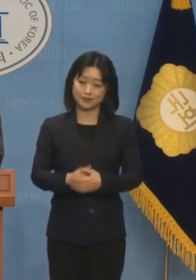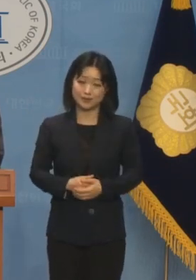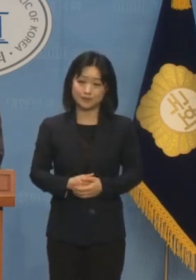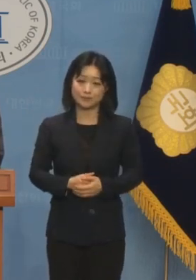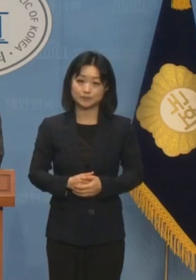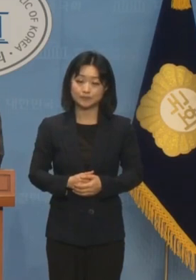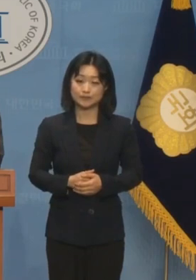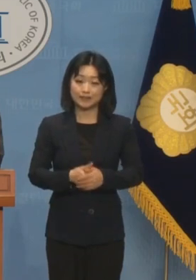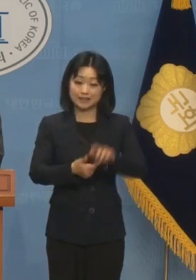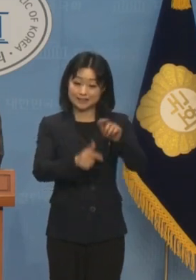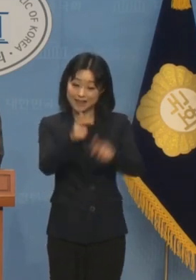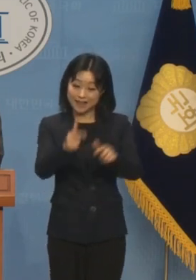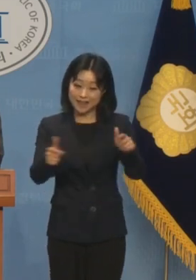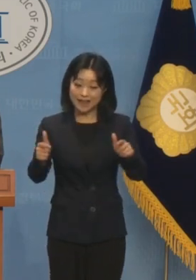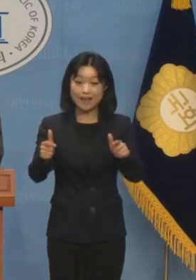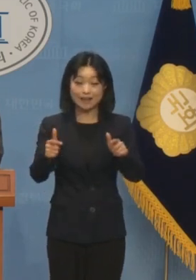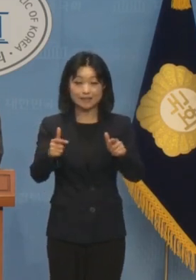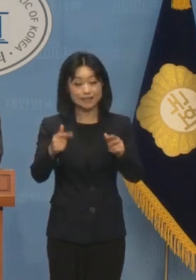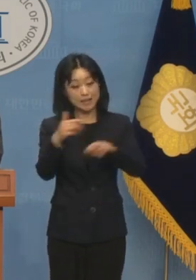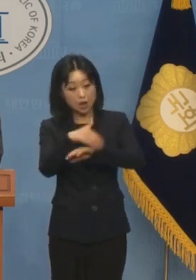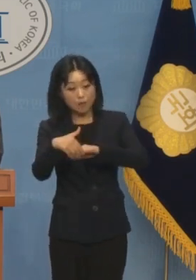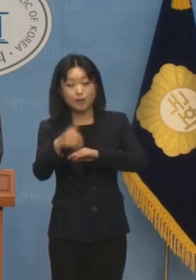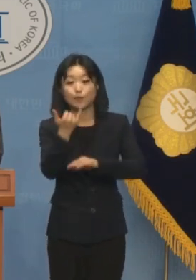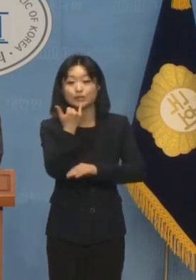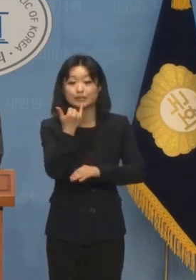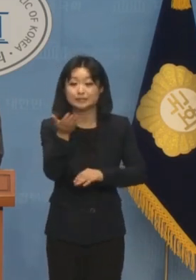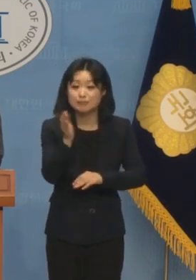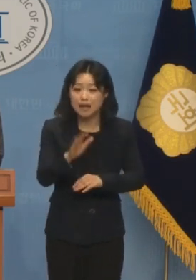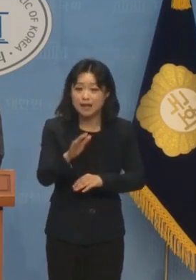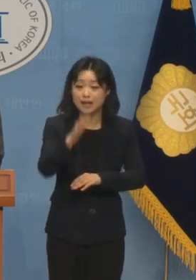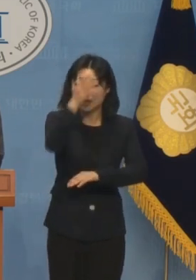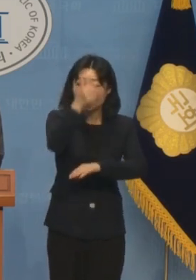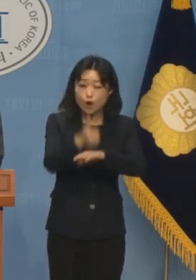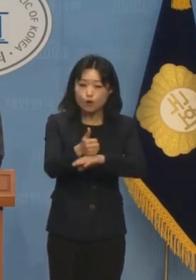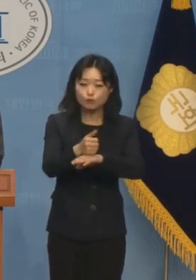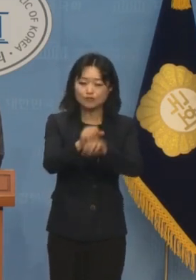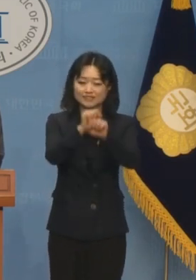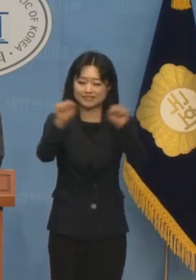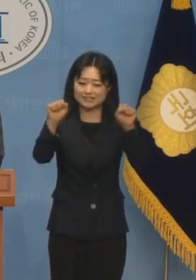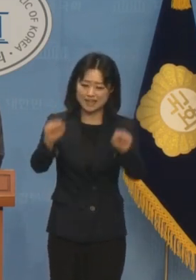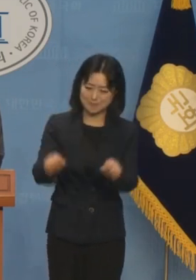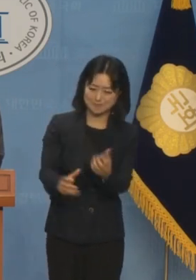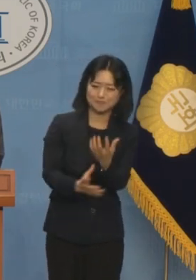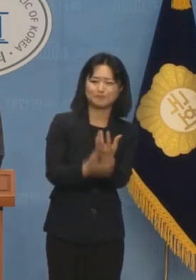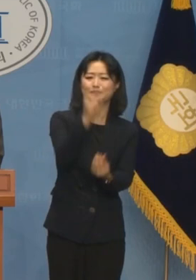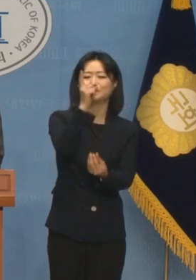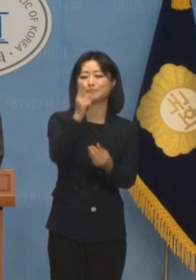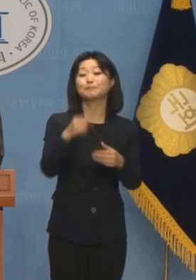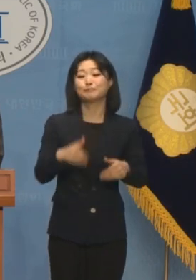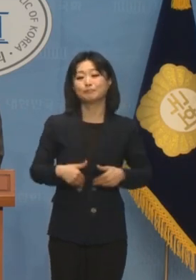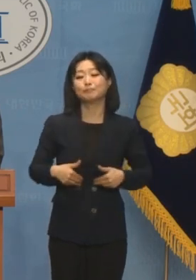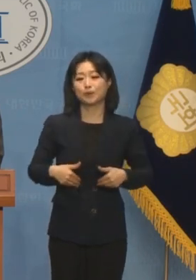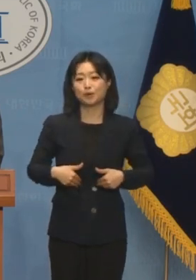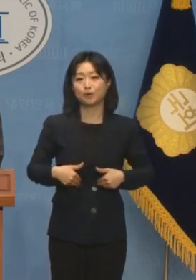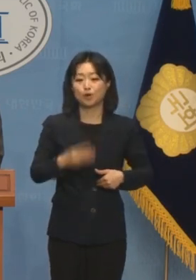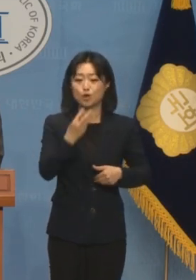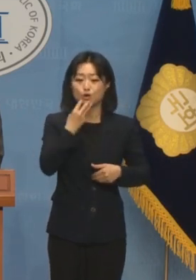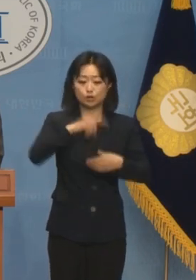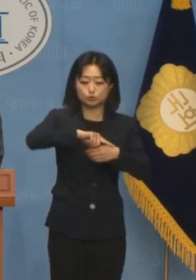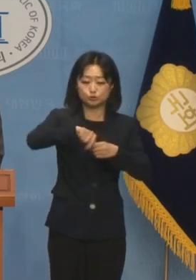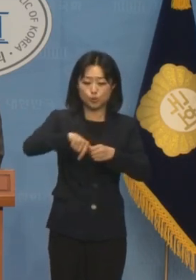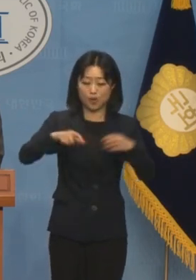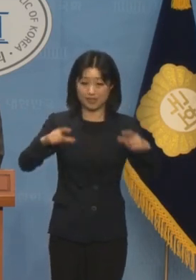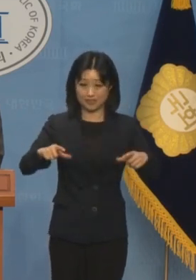초기 다양한 시도가 있을 수 있지만 궁극적으로는 하나의 시스템으로 통합되어야 합니다. 수도권으로